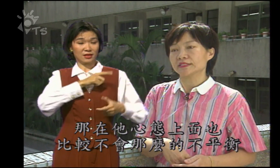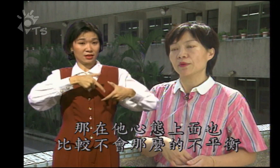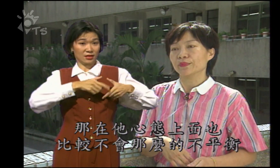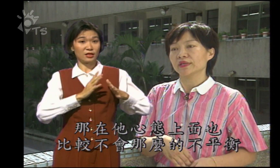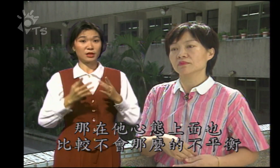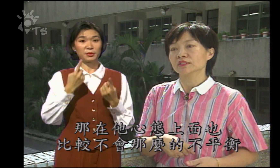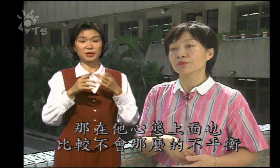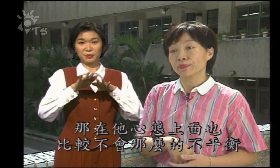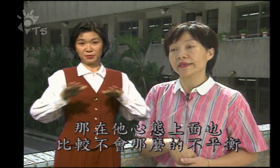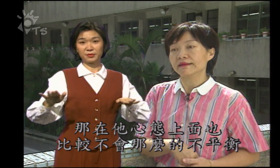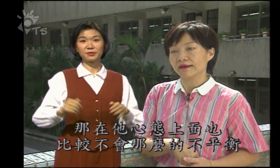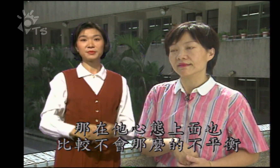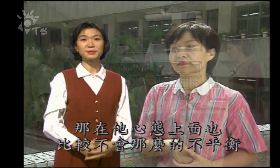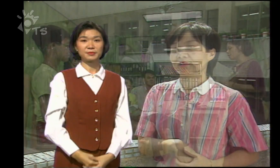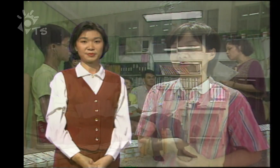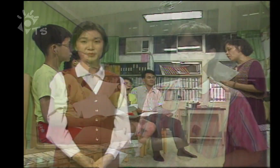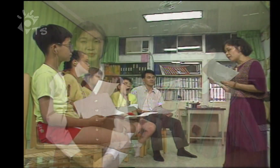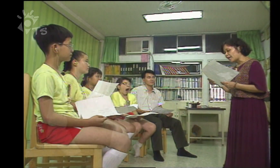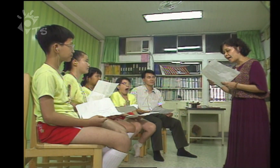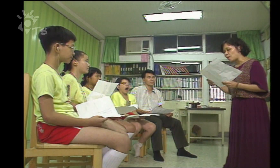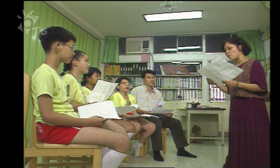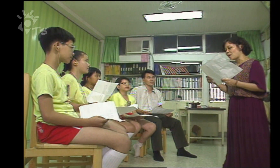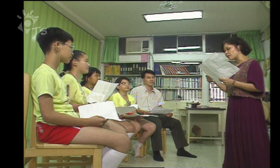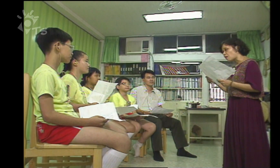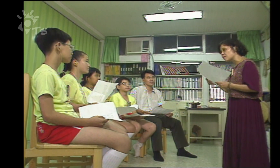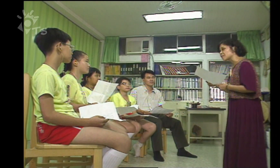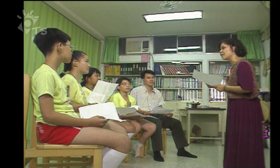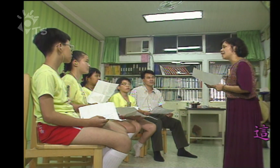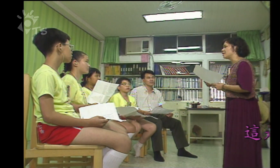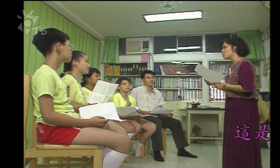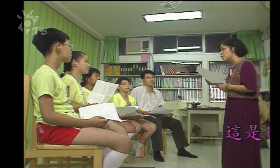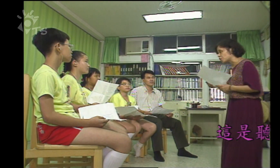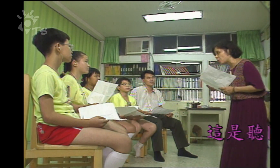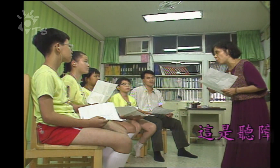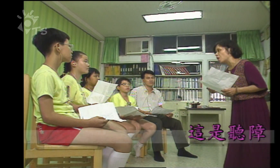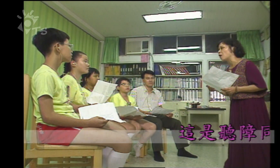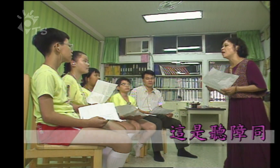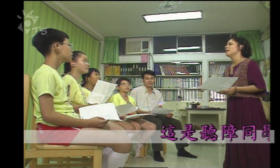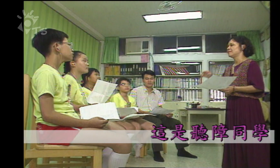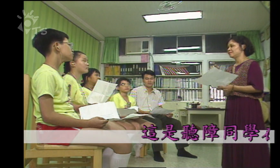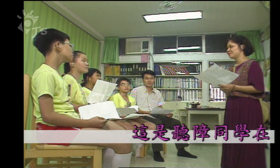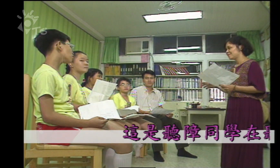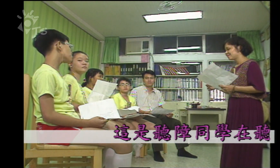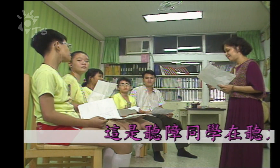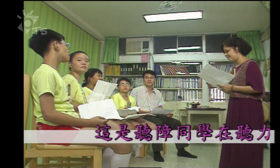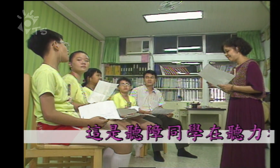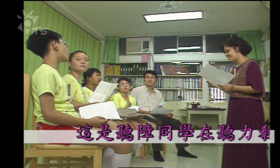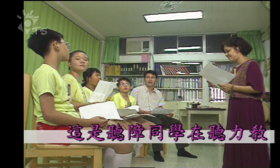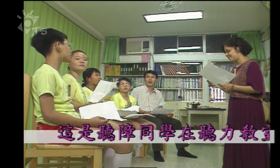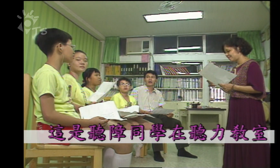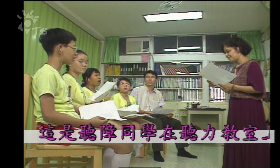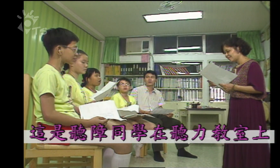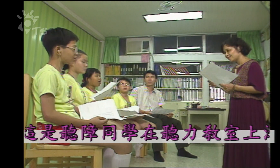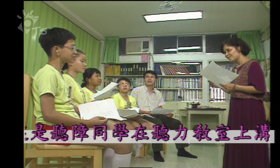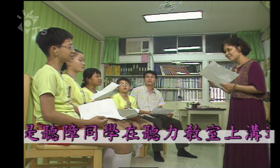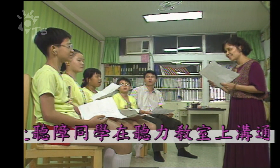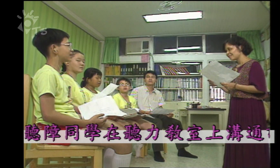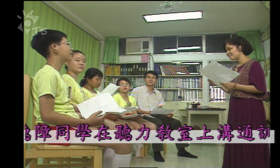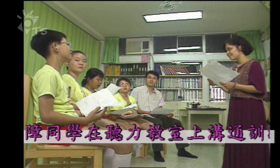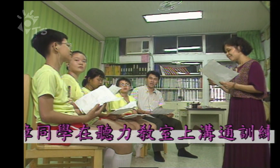不会那么的不平衡。 救命啊，我快冻死了，救救我！ 救命啊，我快冻死了，救